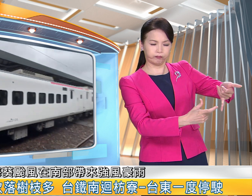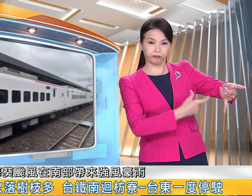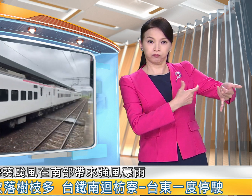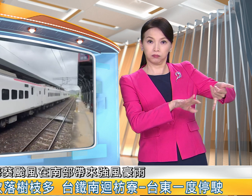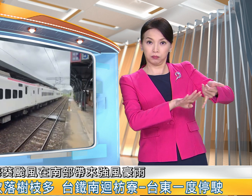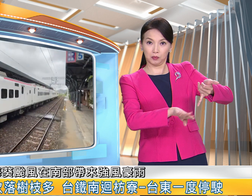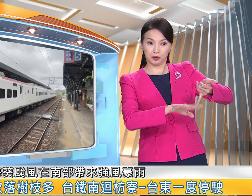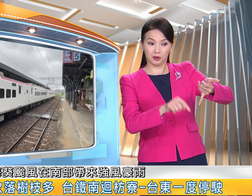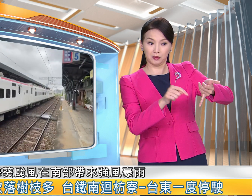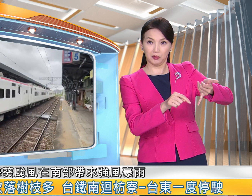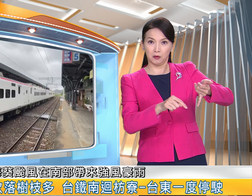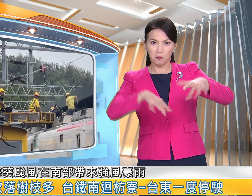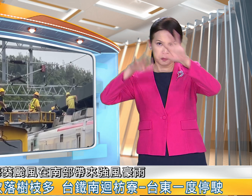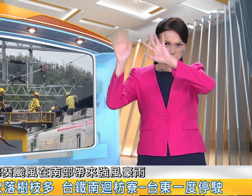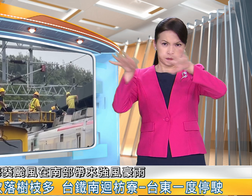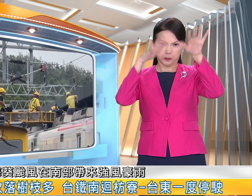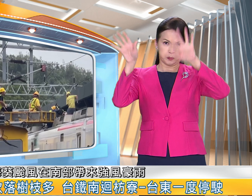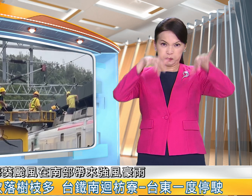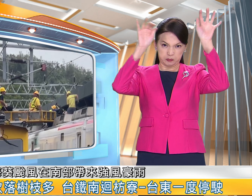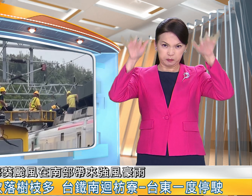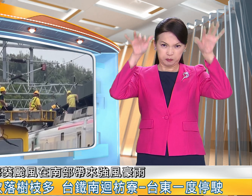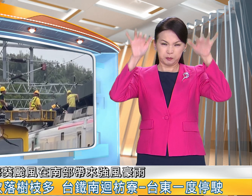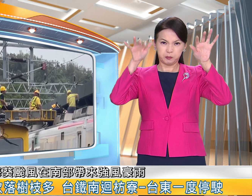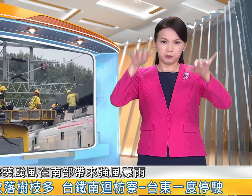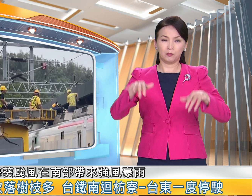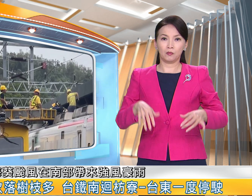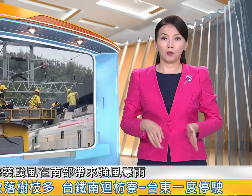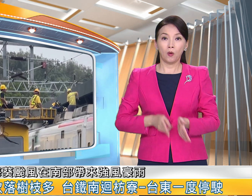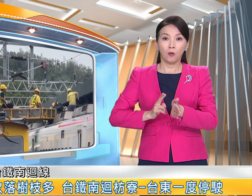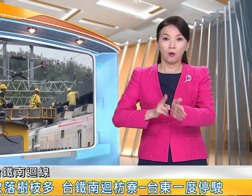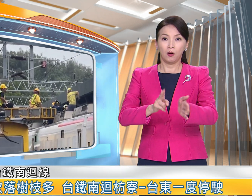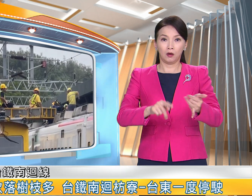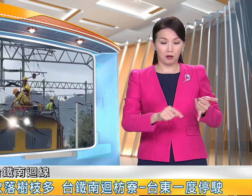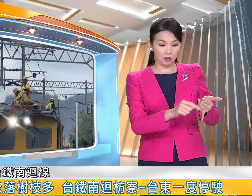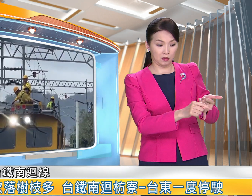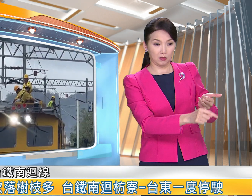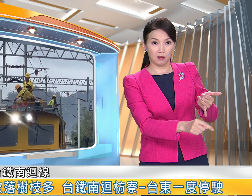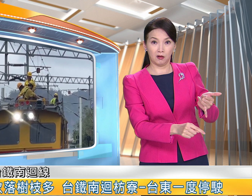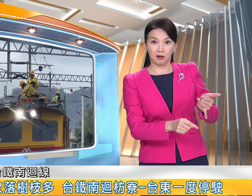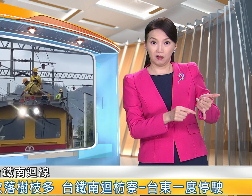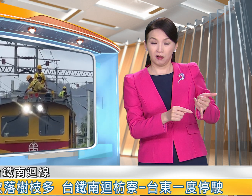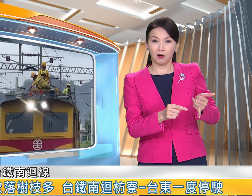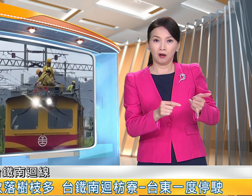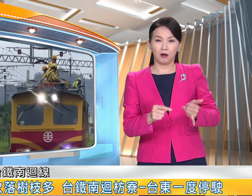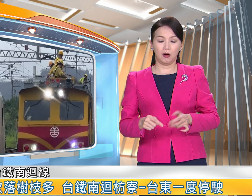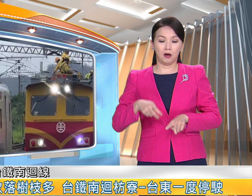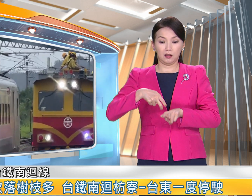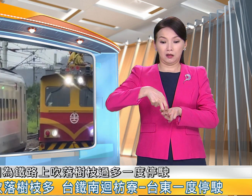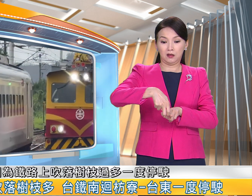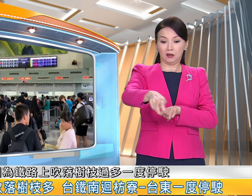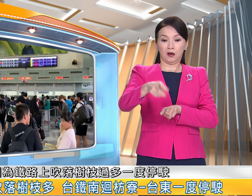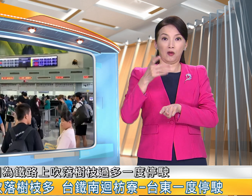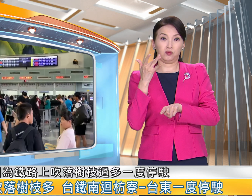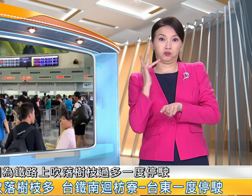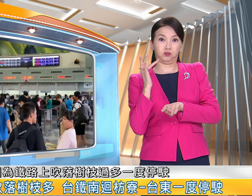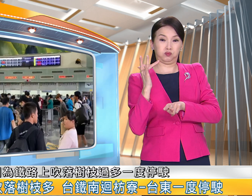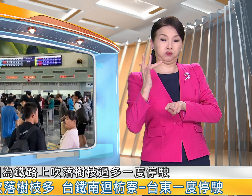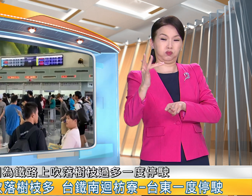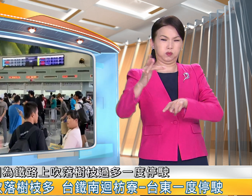带来了强风豪雨。台铁南回线因为铁路上吹落的树枝过多，